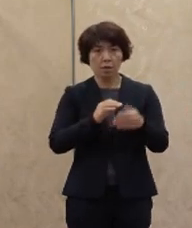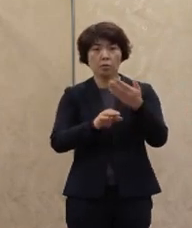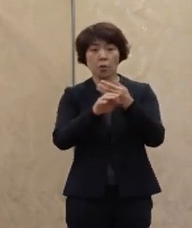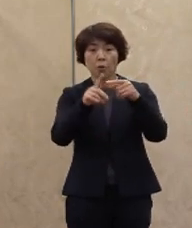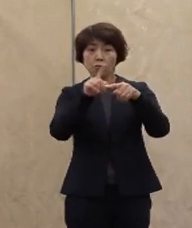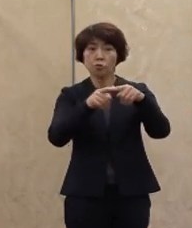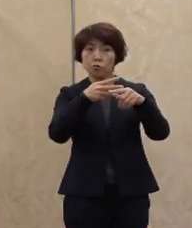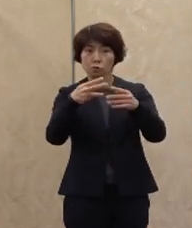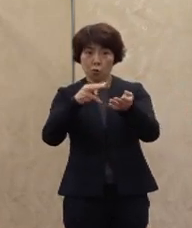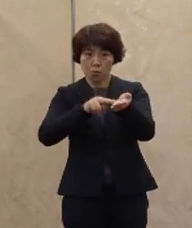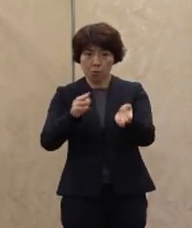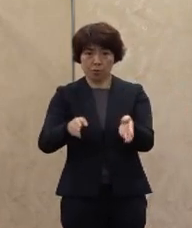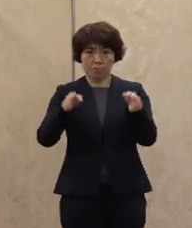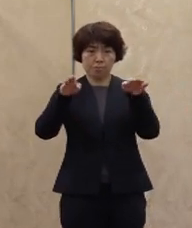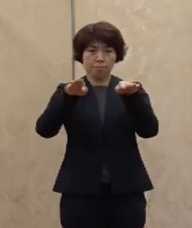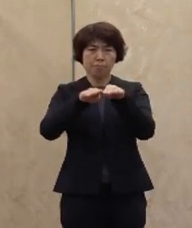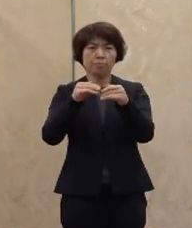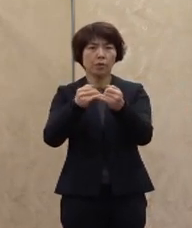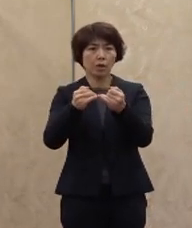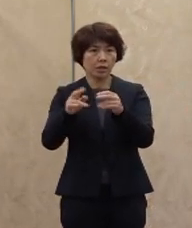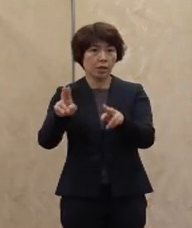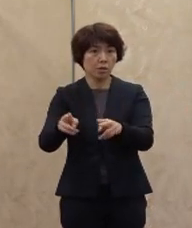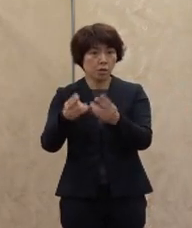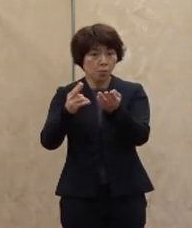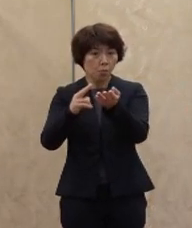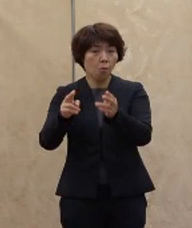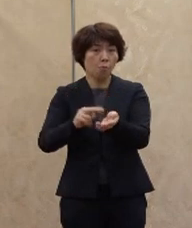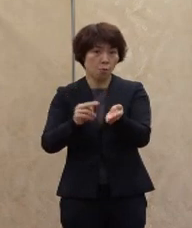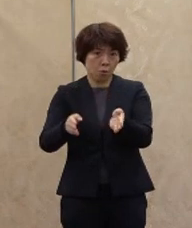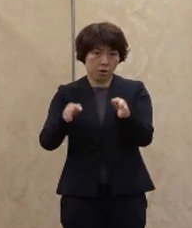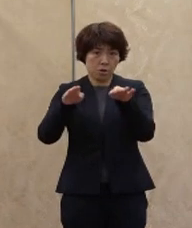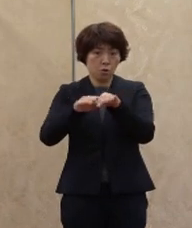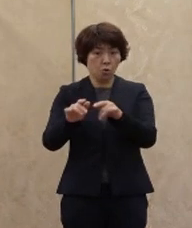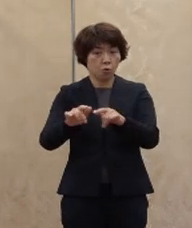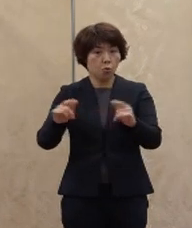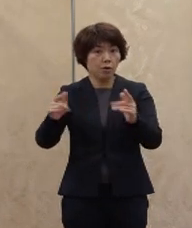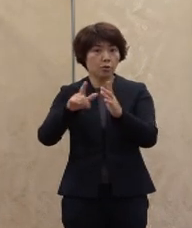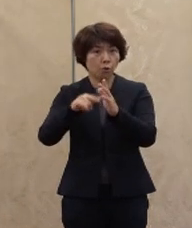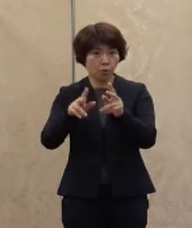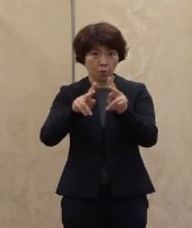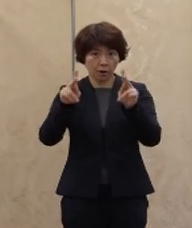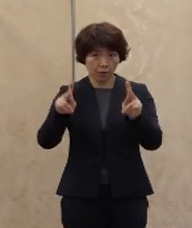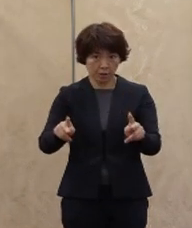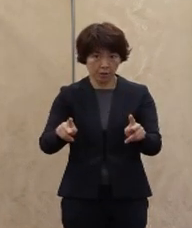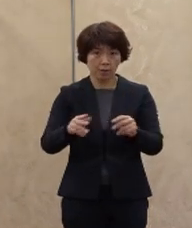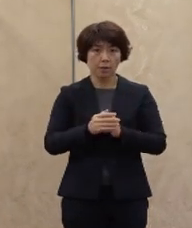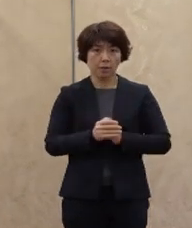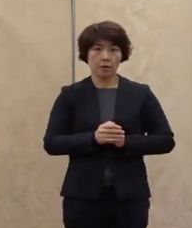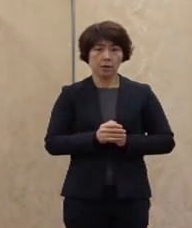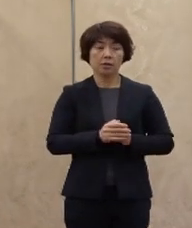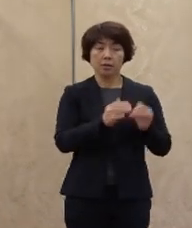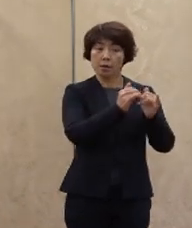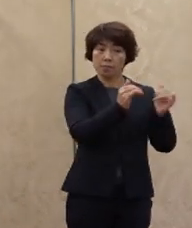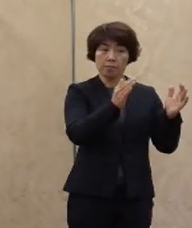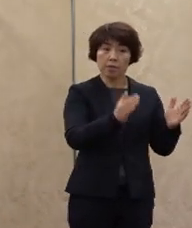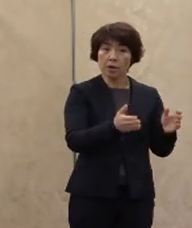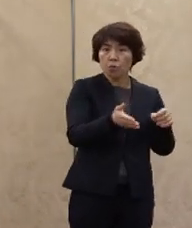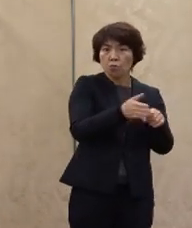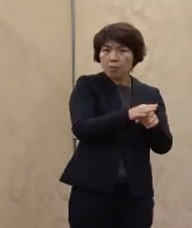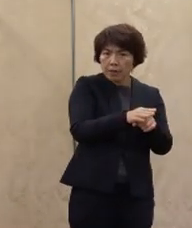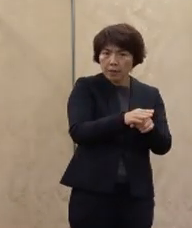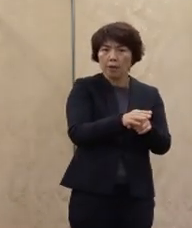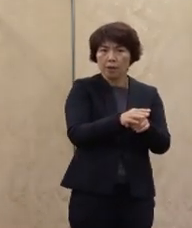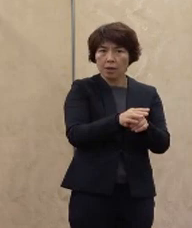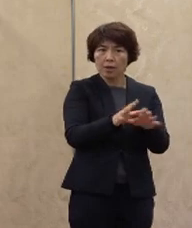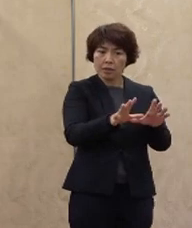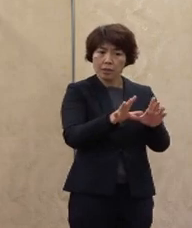いな形で専門病院を増やす時の課題ですとか、それよりもやはりこの民間を含めて裾野を広げるべ